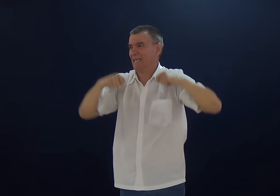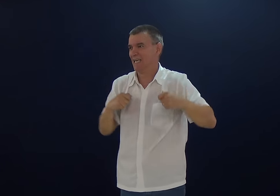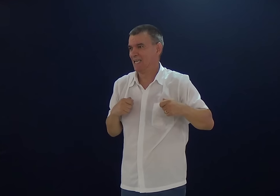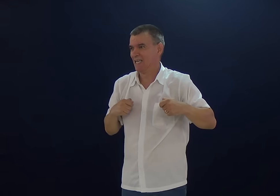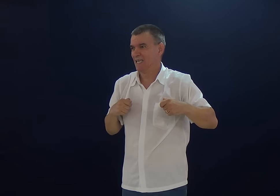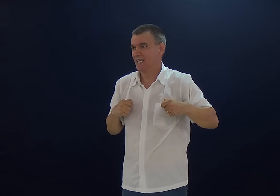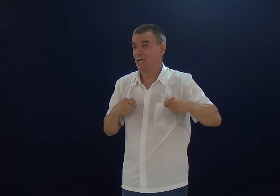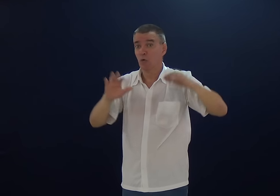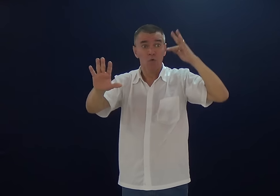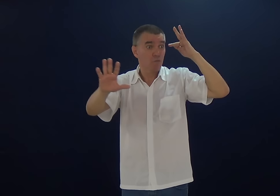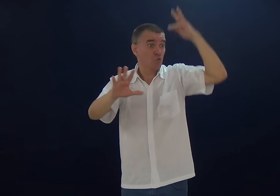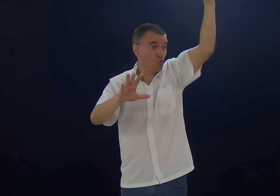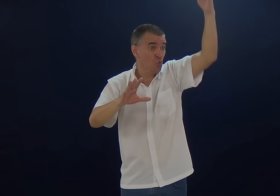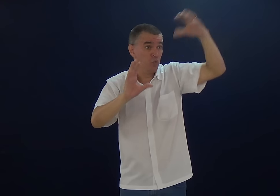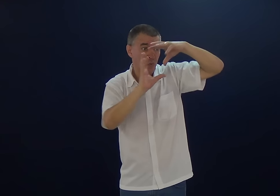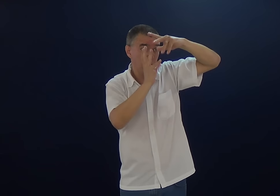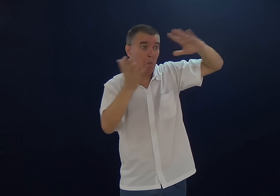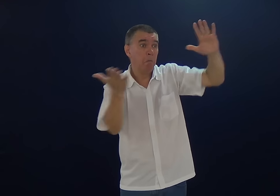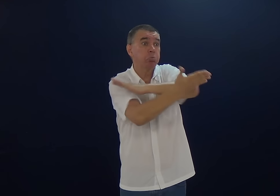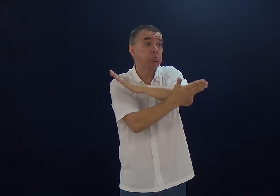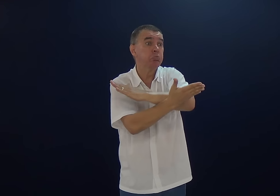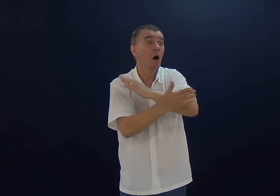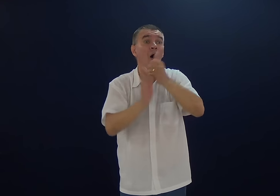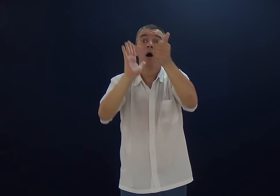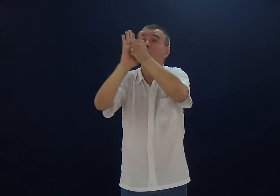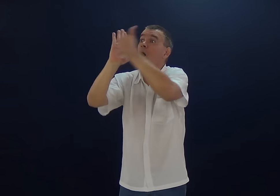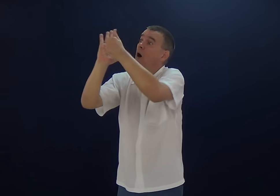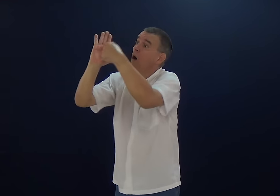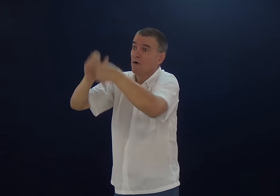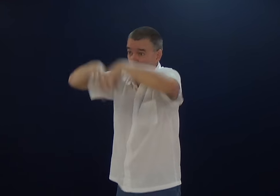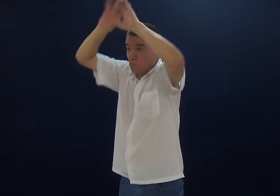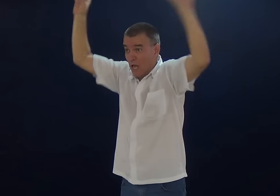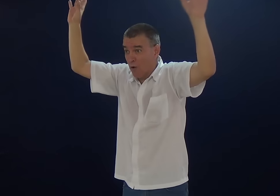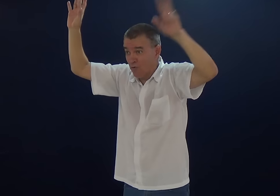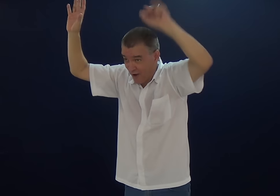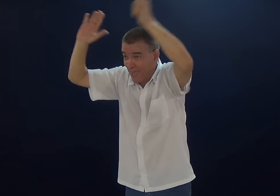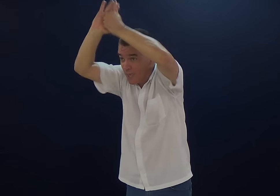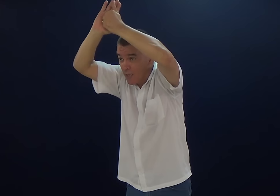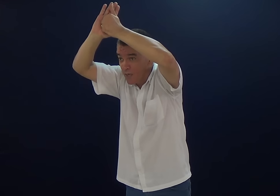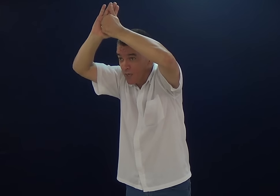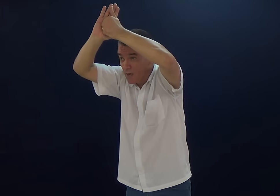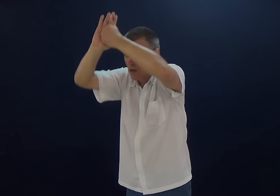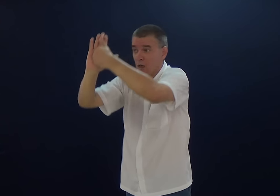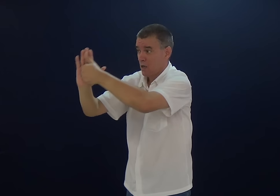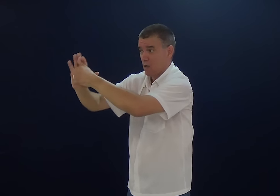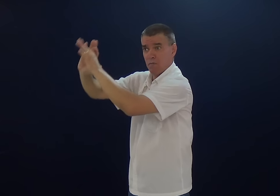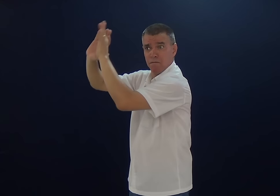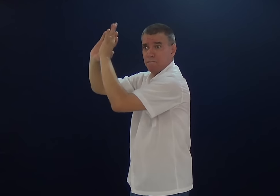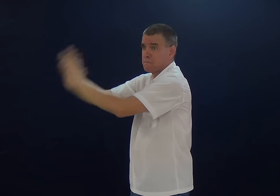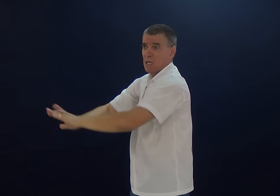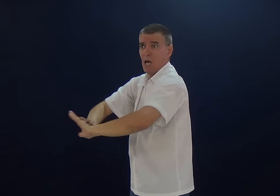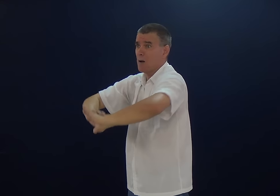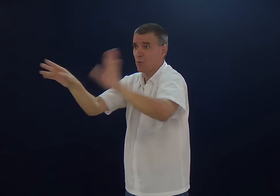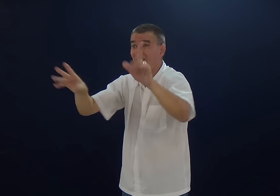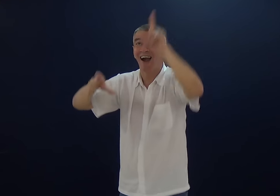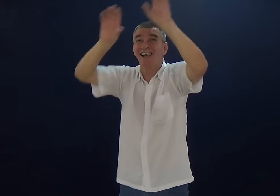renderão aos pés de Jesus porque no futuro quando o mundo